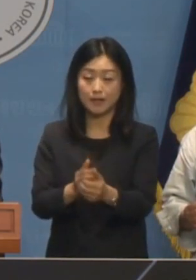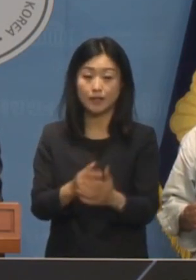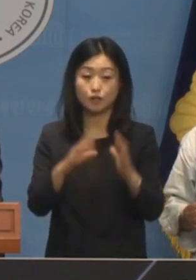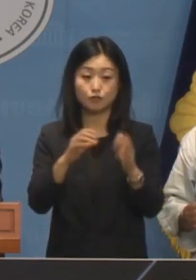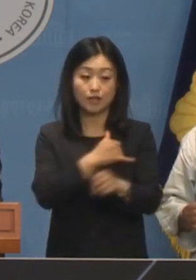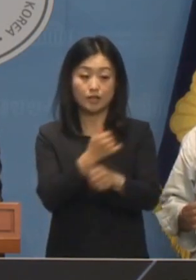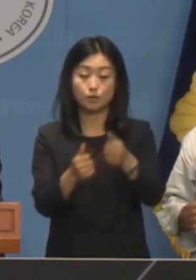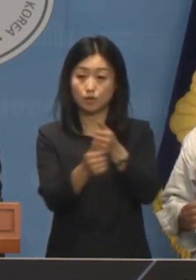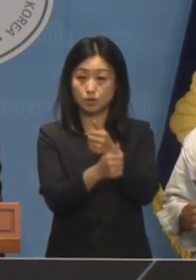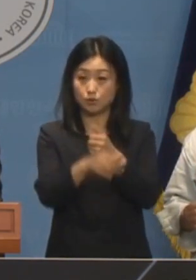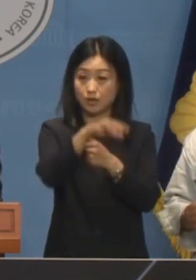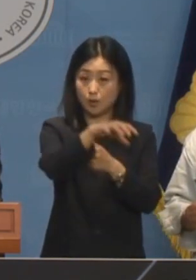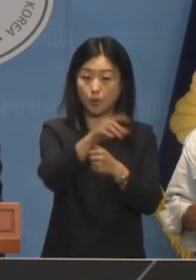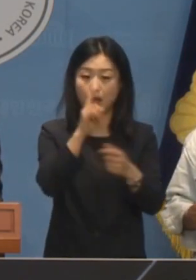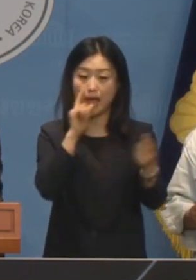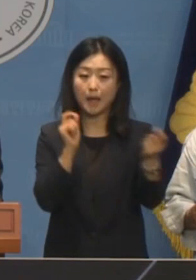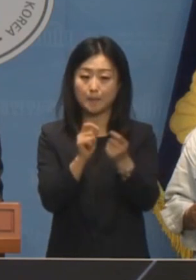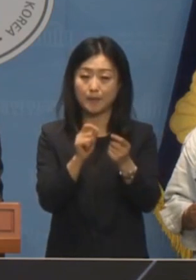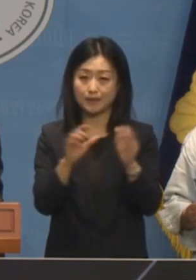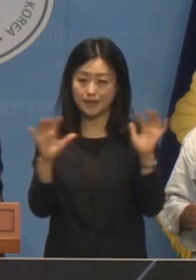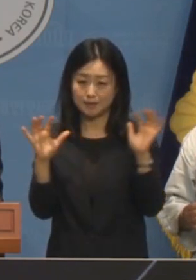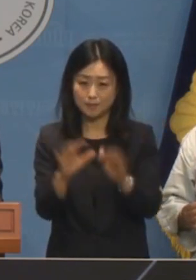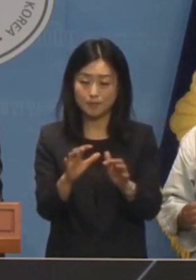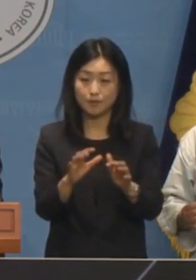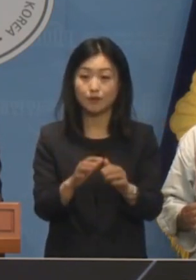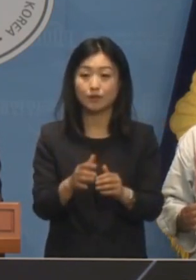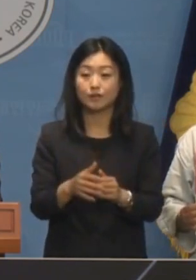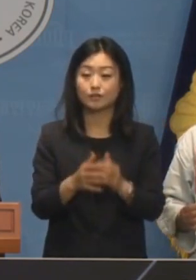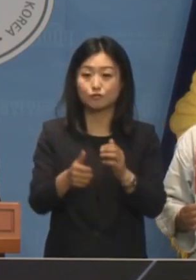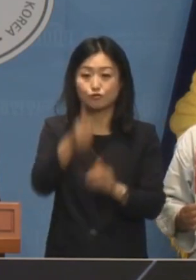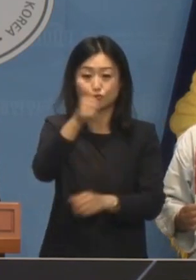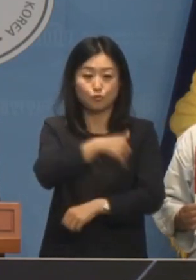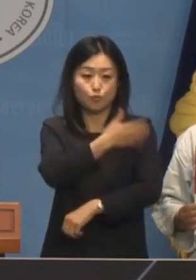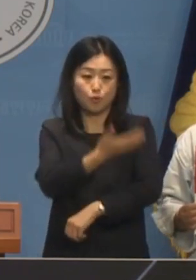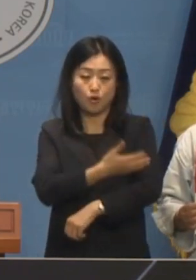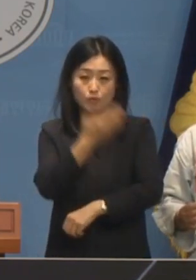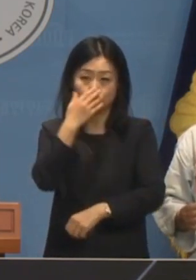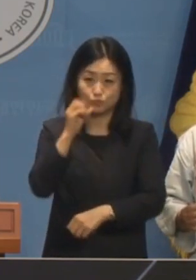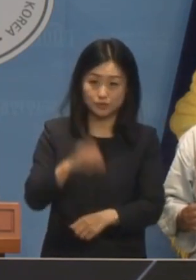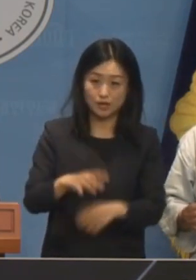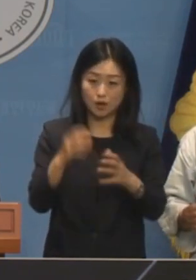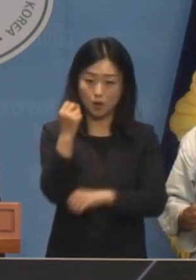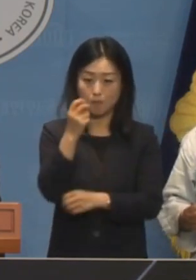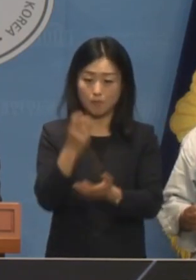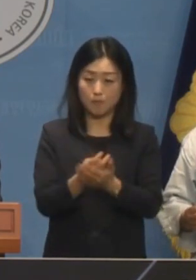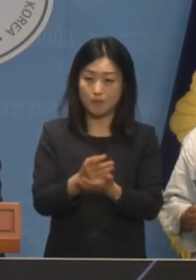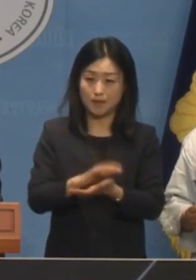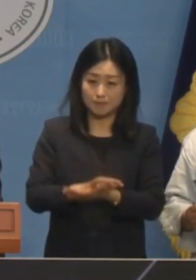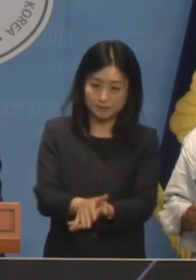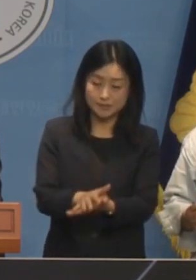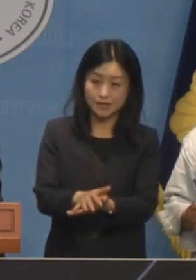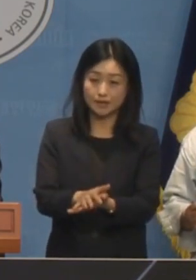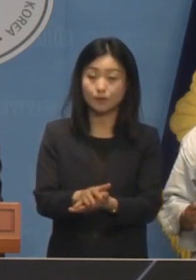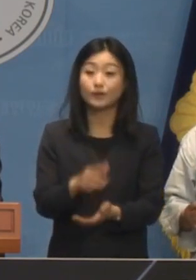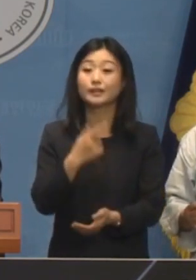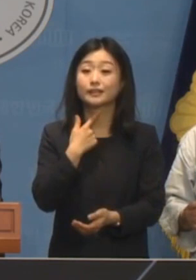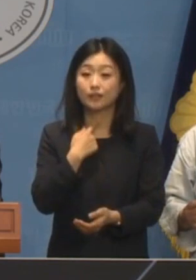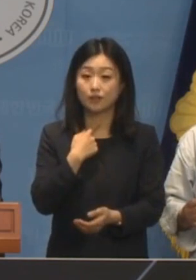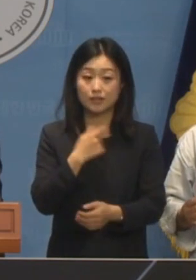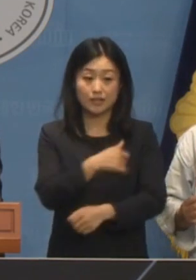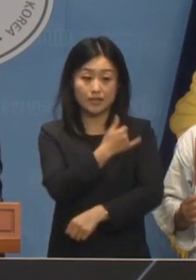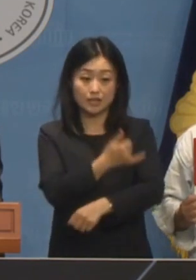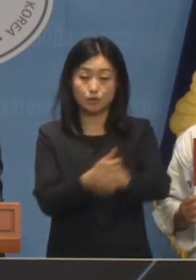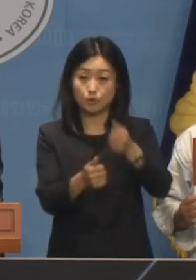국가인권의 건물 앞에서 대한민국 주권을 무시하고 헌법에 반하며 국민과 동떨어진 권고 조치를 남발해온